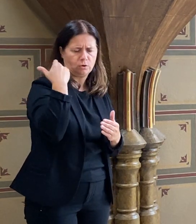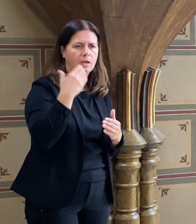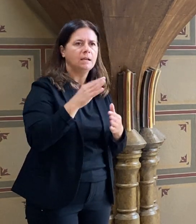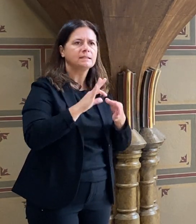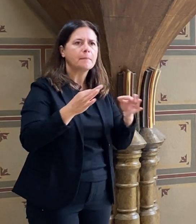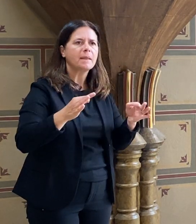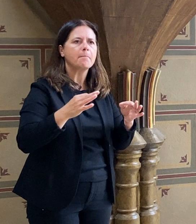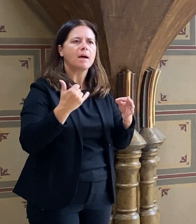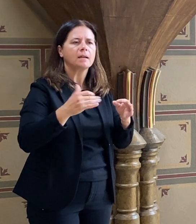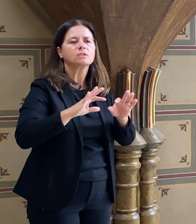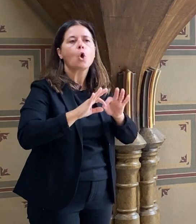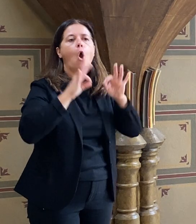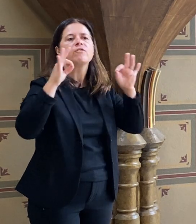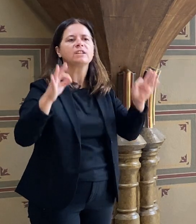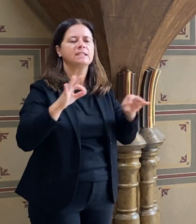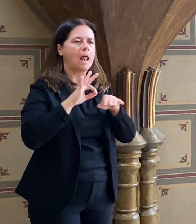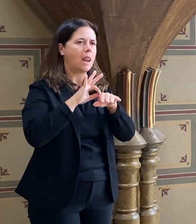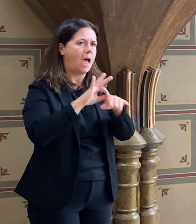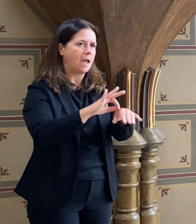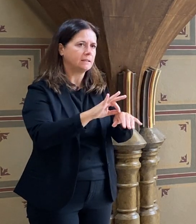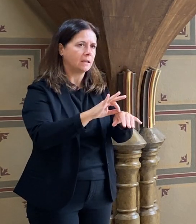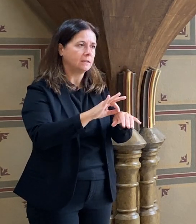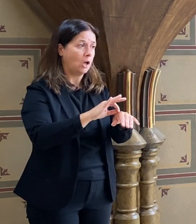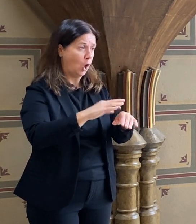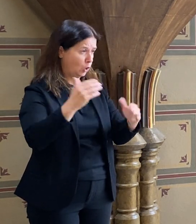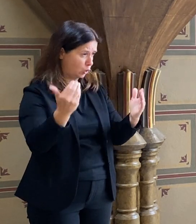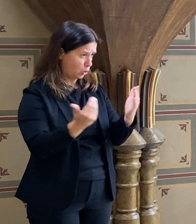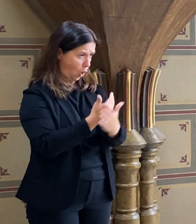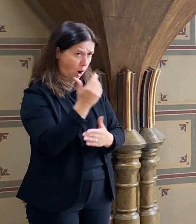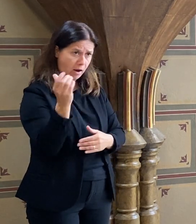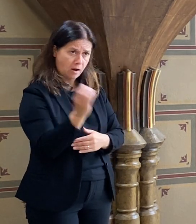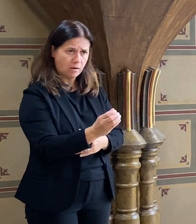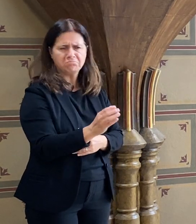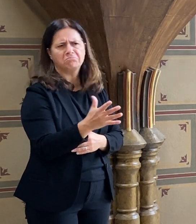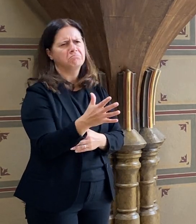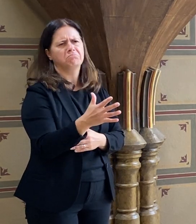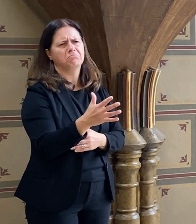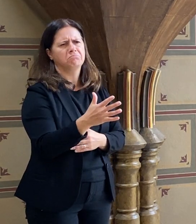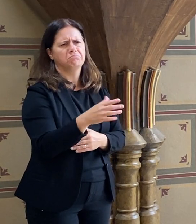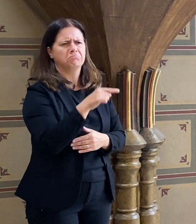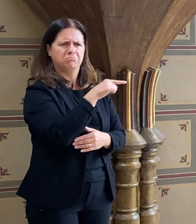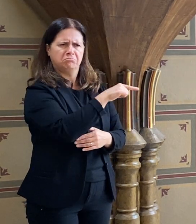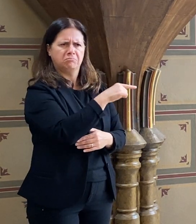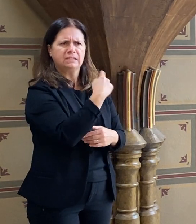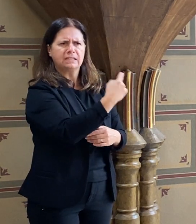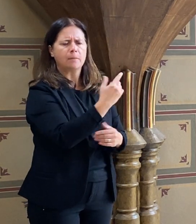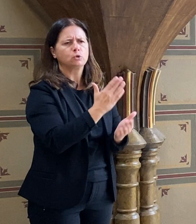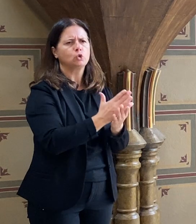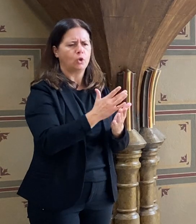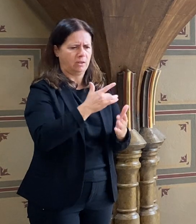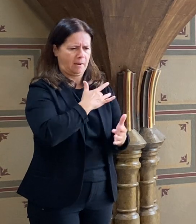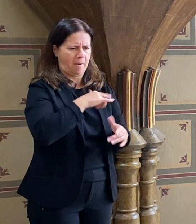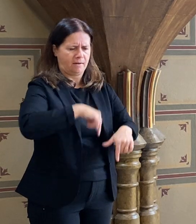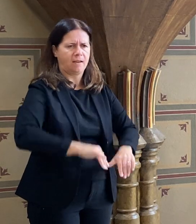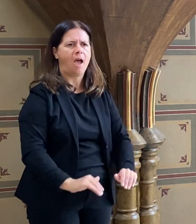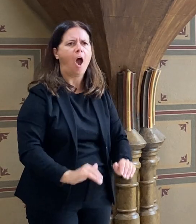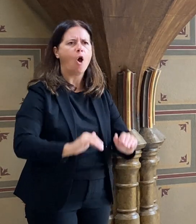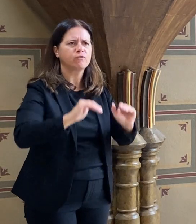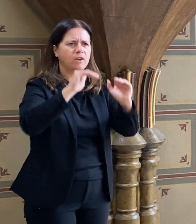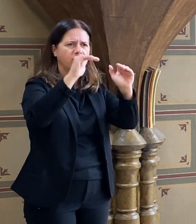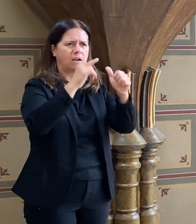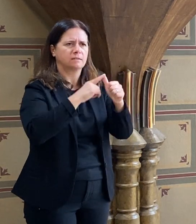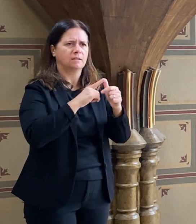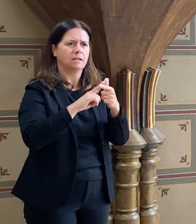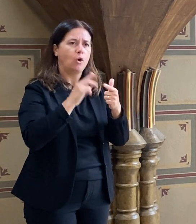auch offiziell leitet. Nein, Neulinge seid ihr hier nicht. Ihr seid hier in der Gemeinde aufgewachsen, konfirmiert